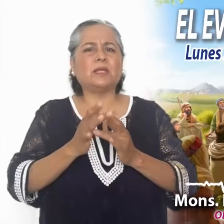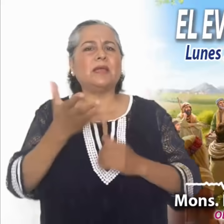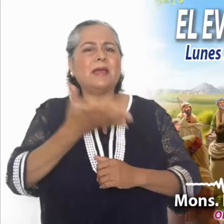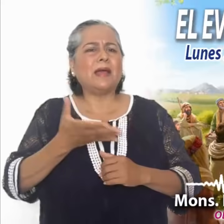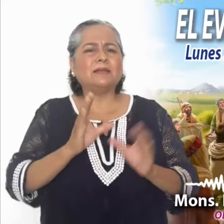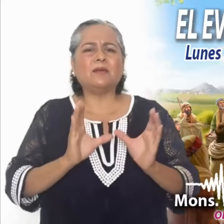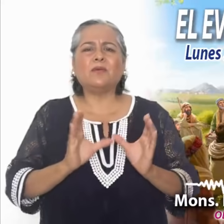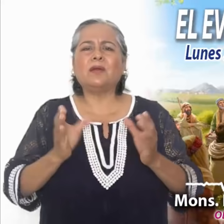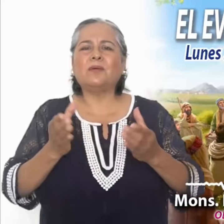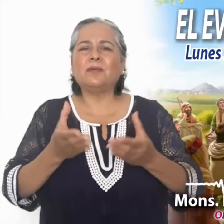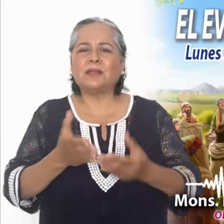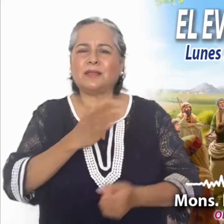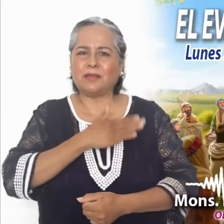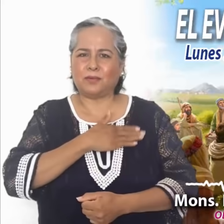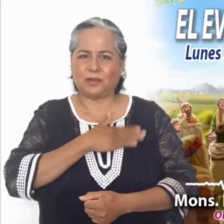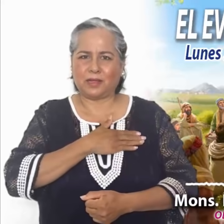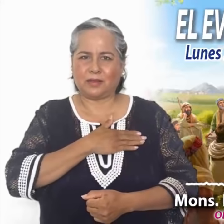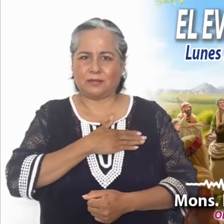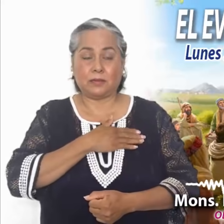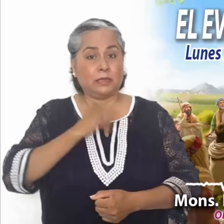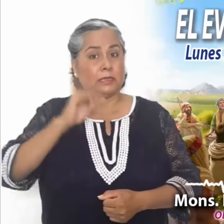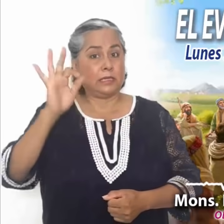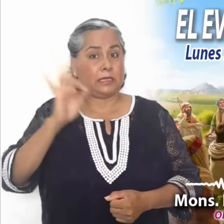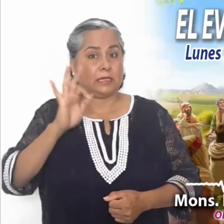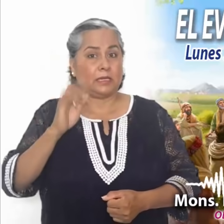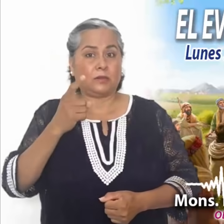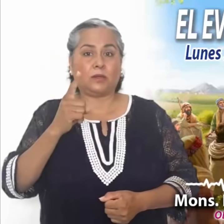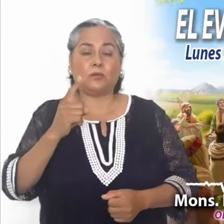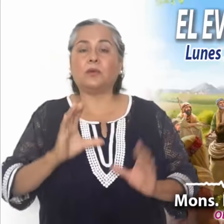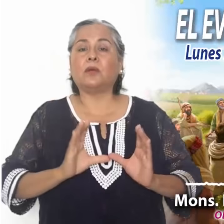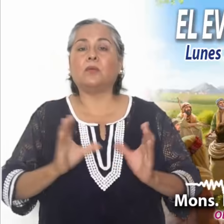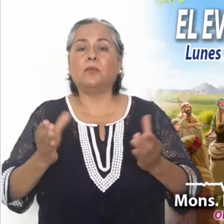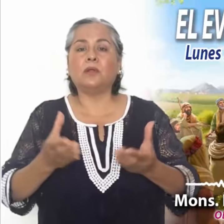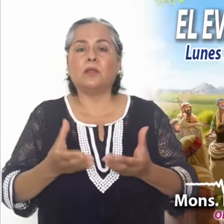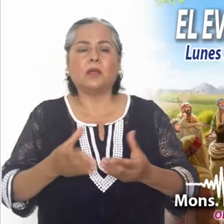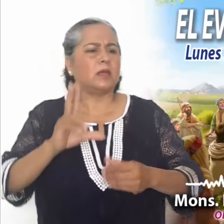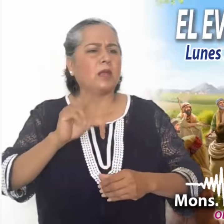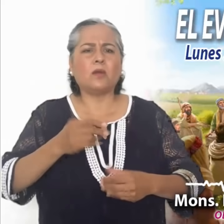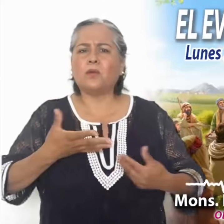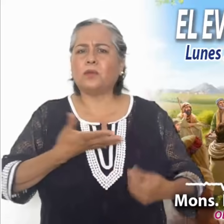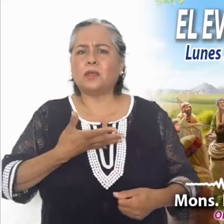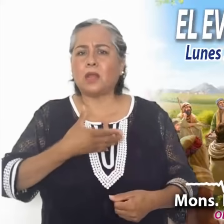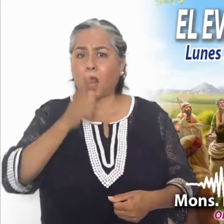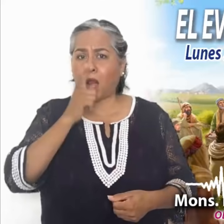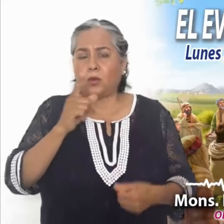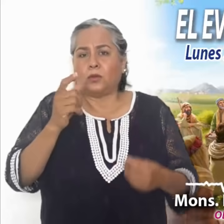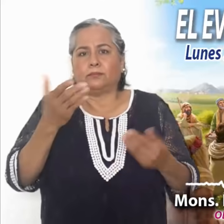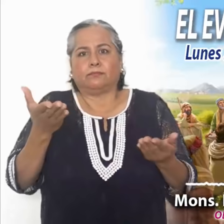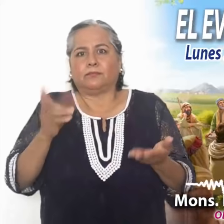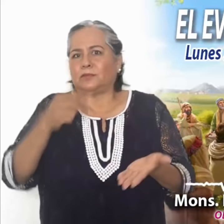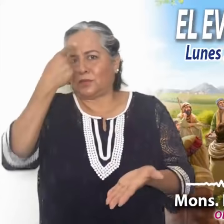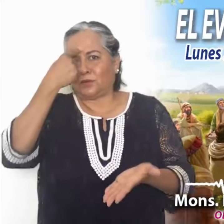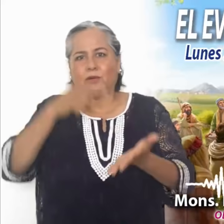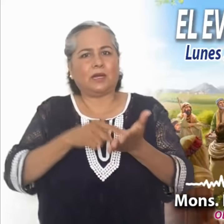la luz no la comparte, no está animada por el Espíritu de Jesús. Recordemos